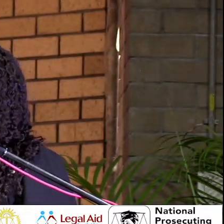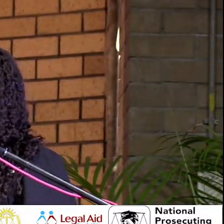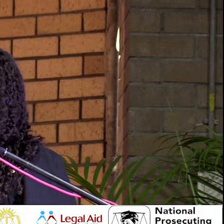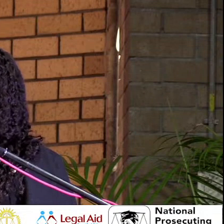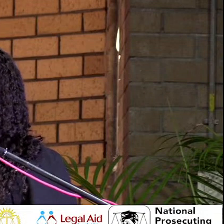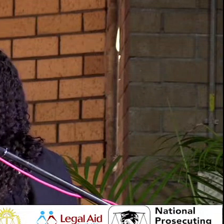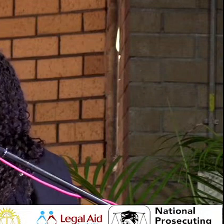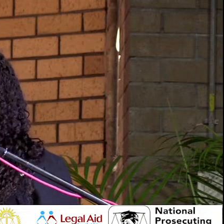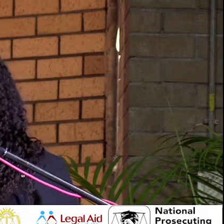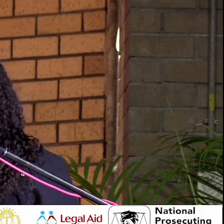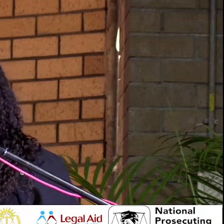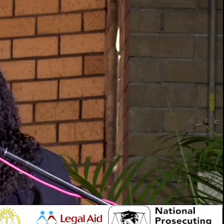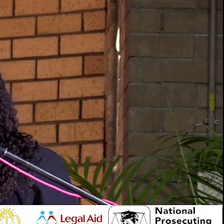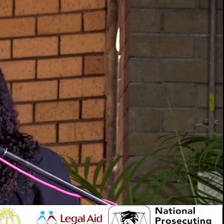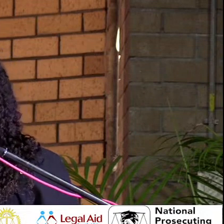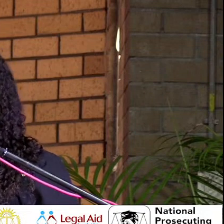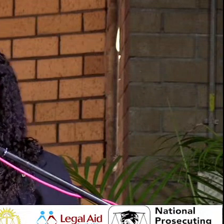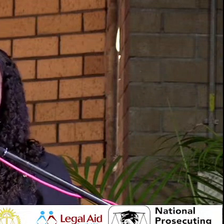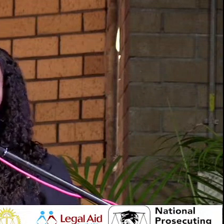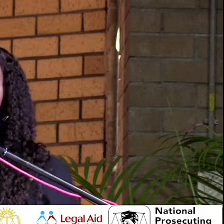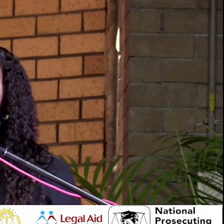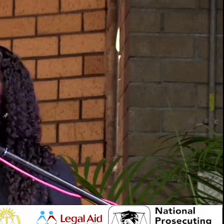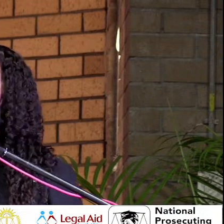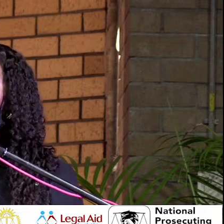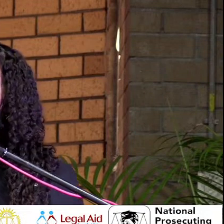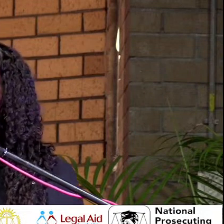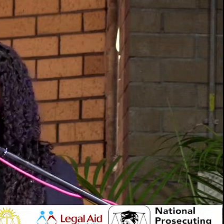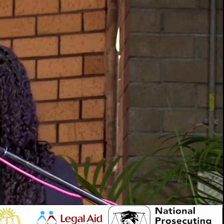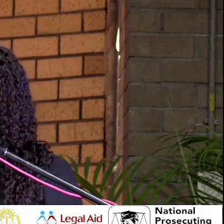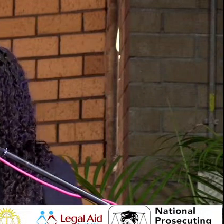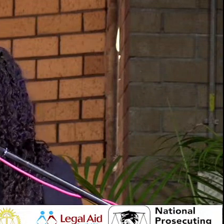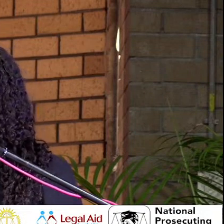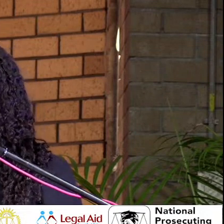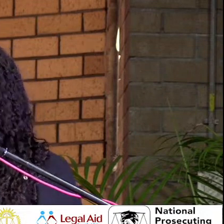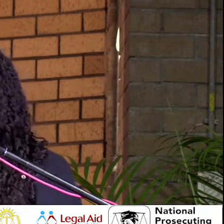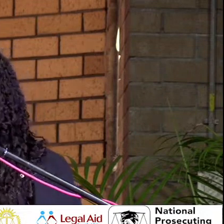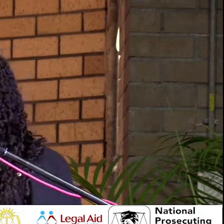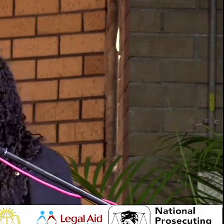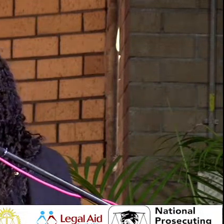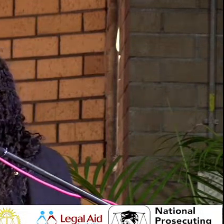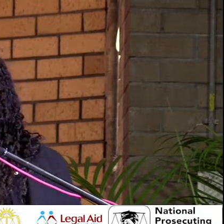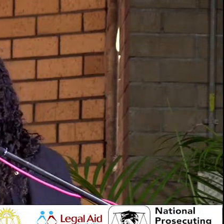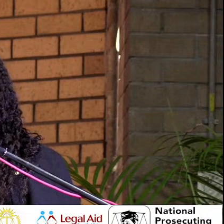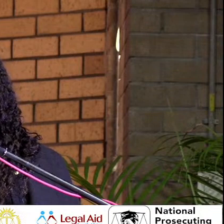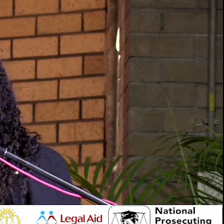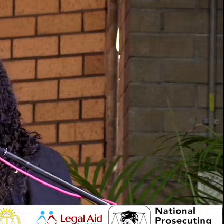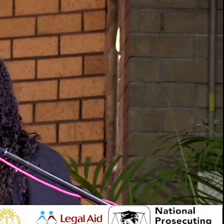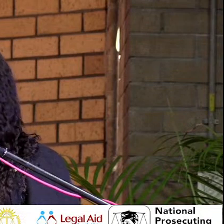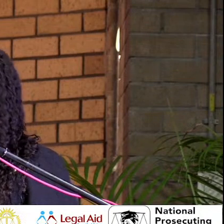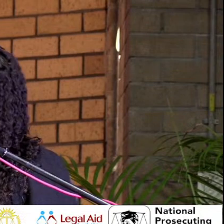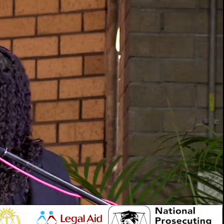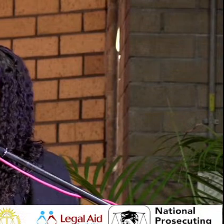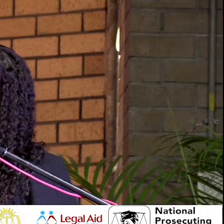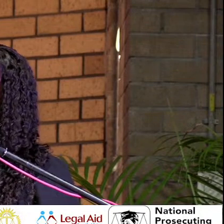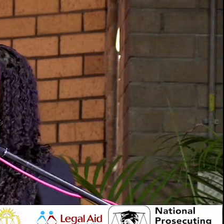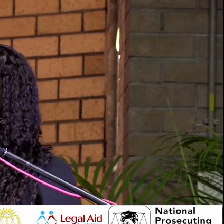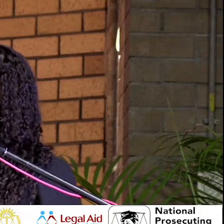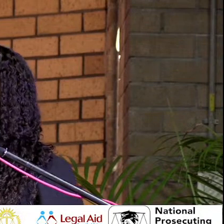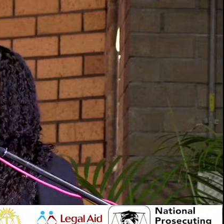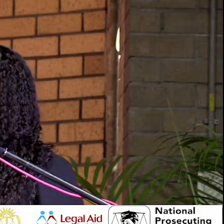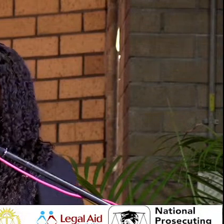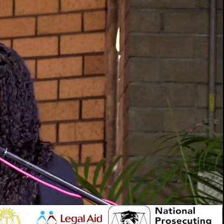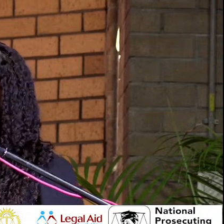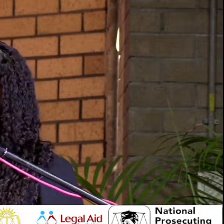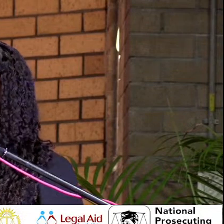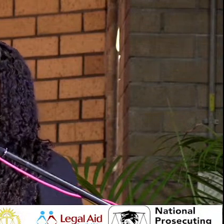Uyakwazi enkundleni xa uyazi uba umyeni okanye utata akho mali azoyinika, baye bayenza into ekuthiwa yiganish. Iganish ke ngoku kulapho